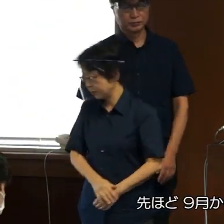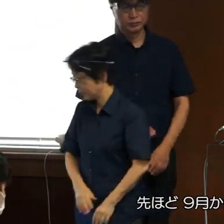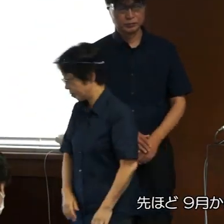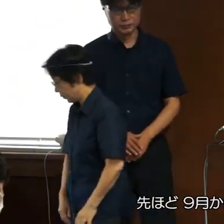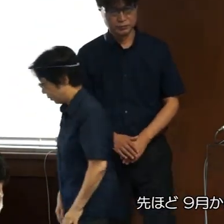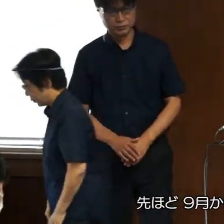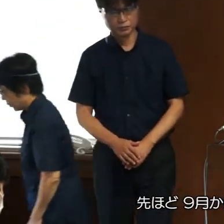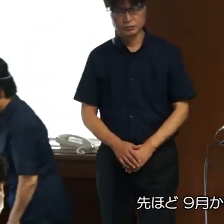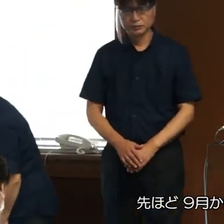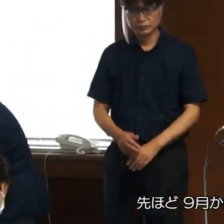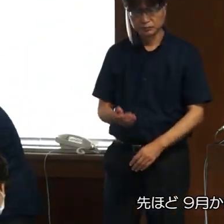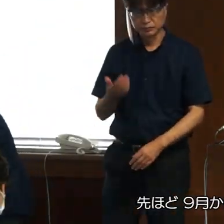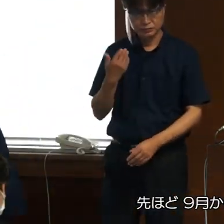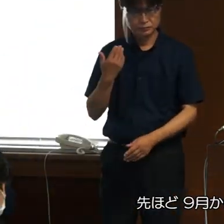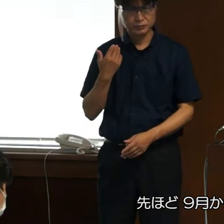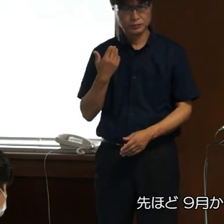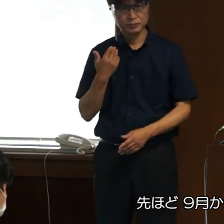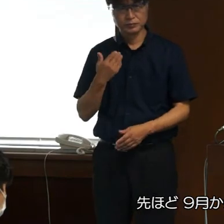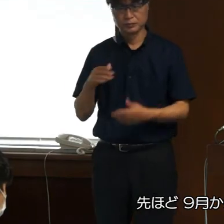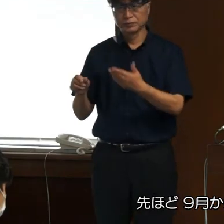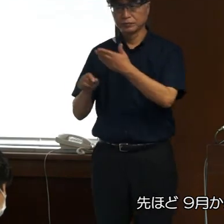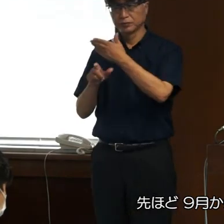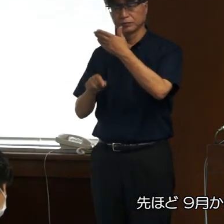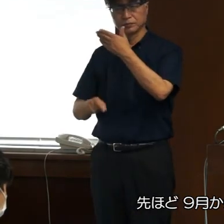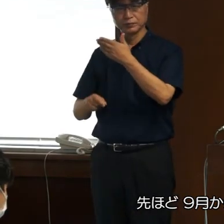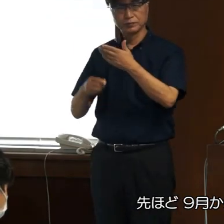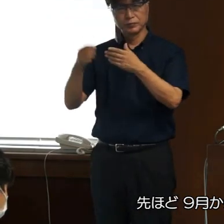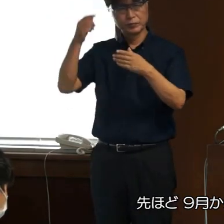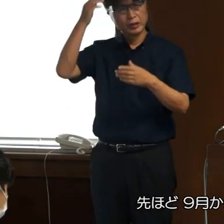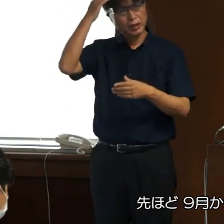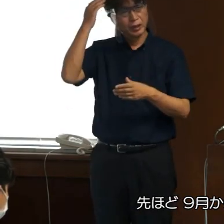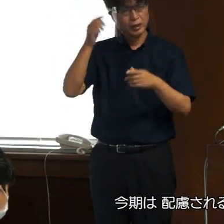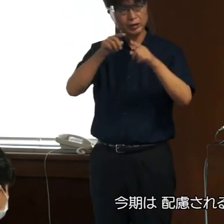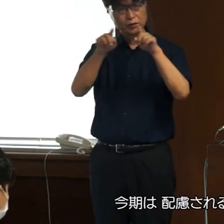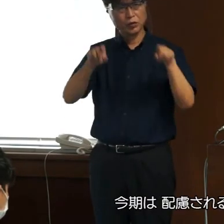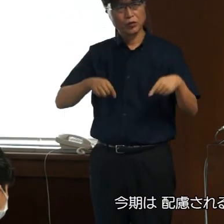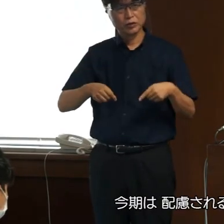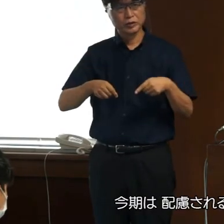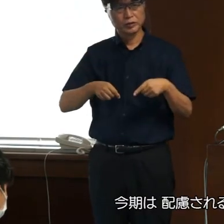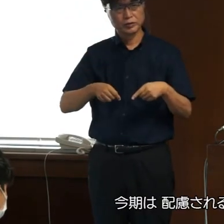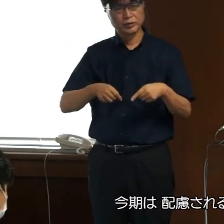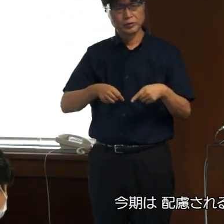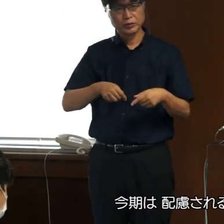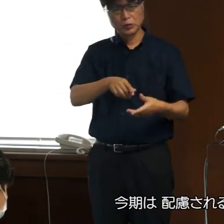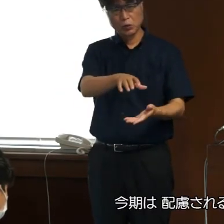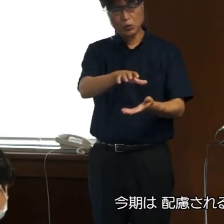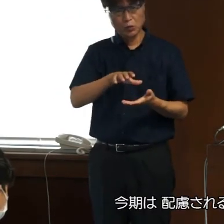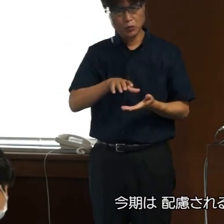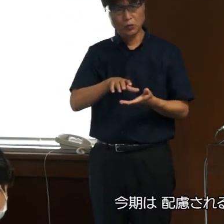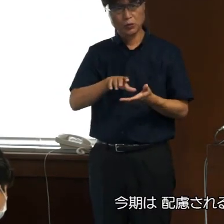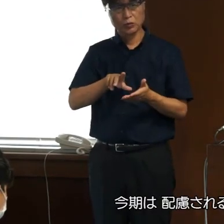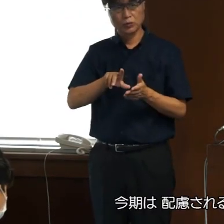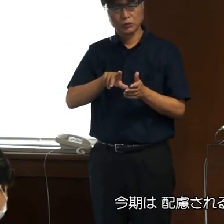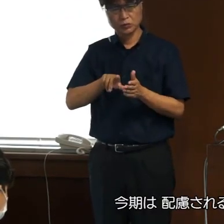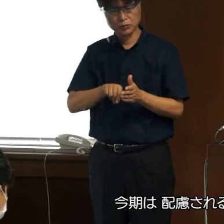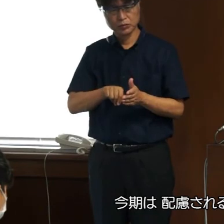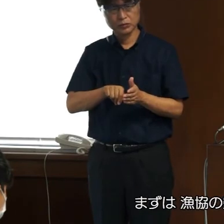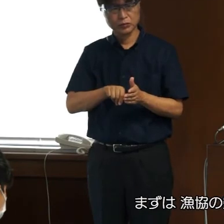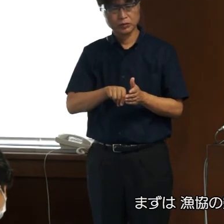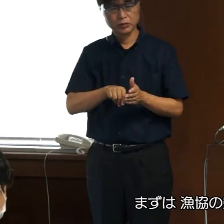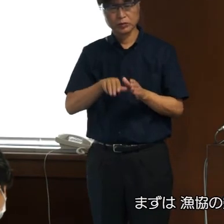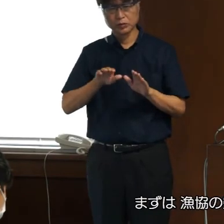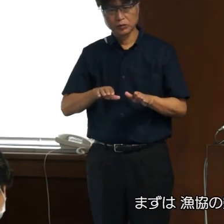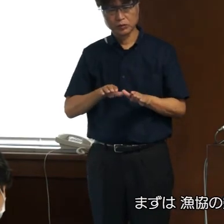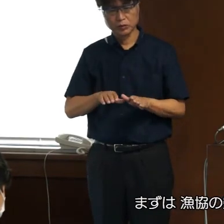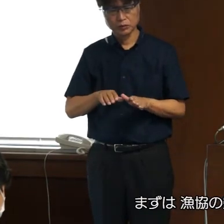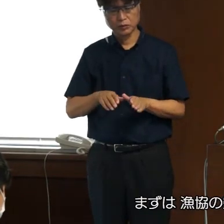ど、9月から海苔漁が始まるので、今期は配慮されるかという質問に対しては、ま